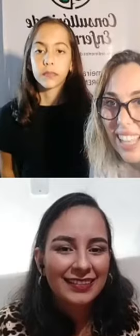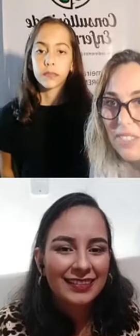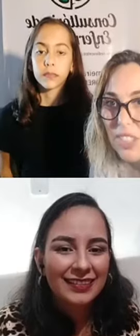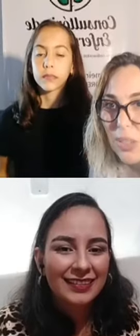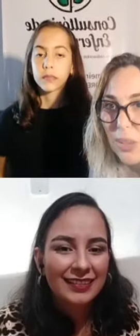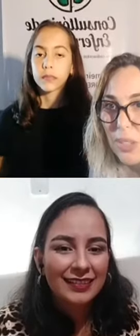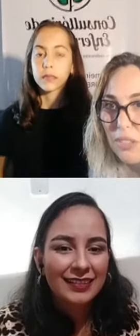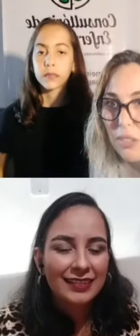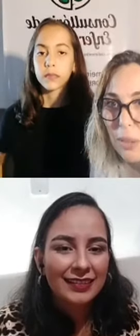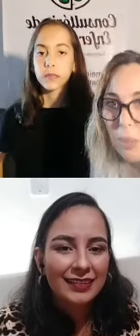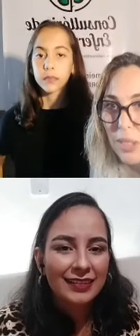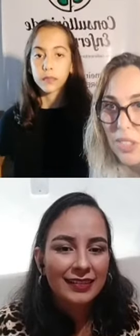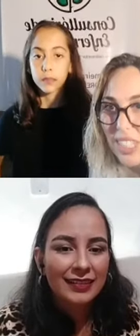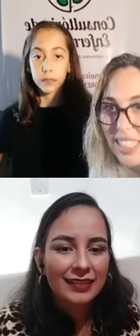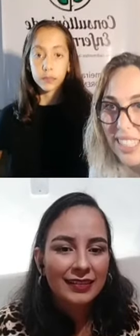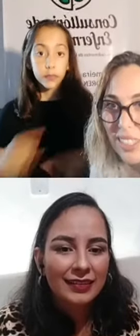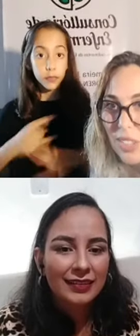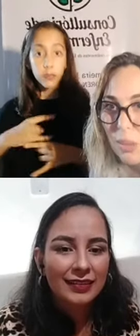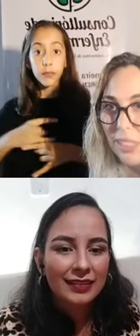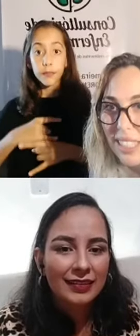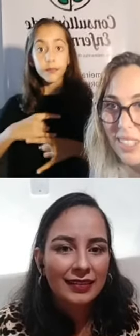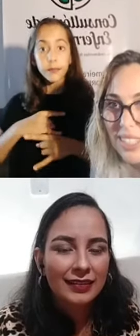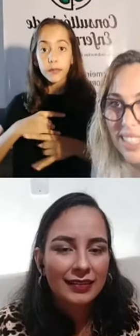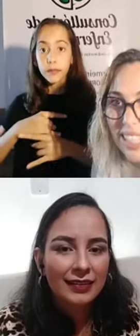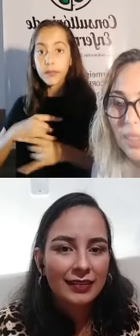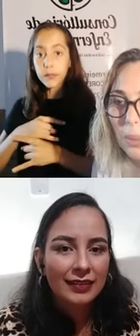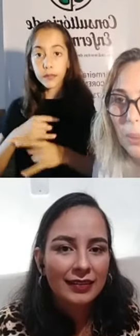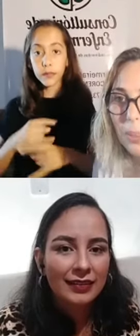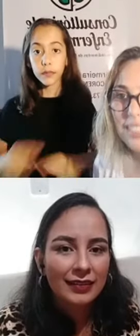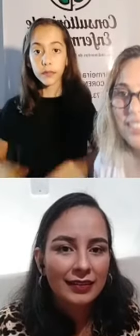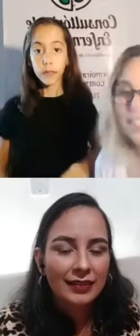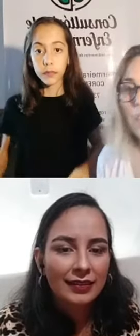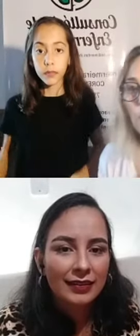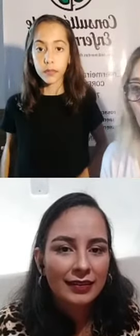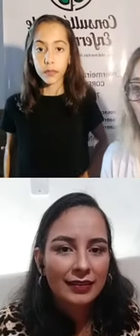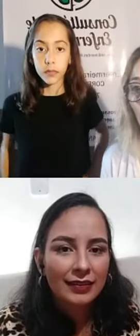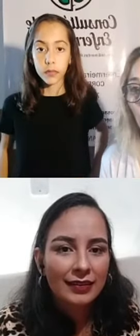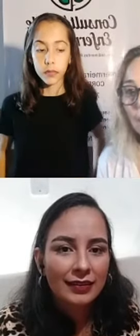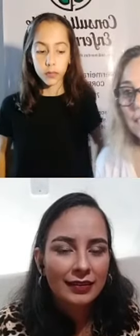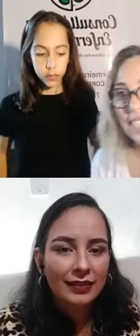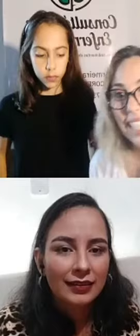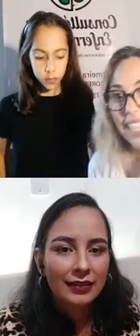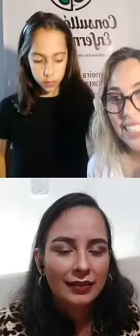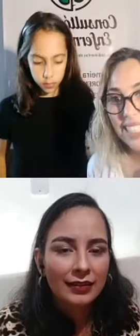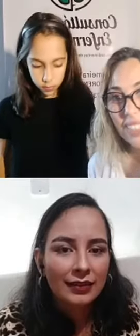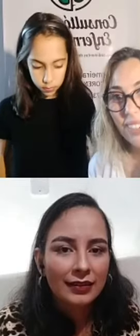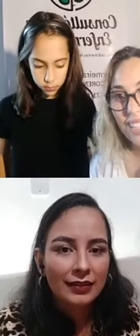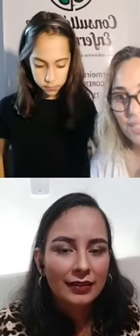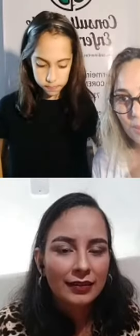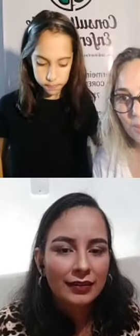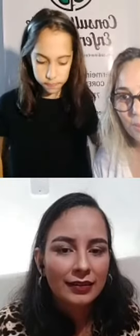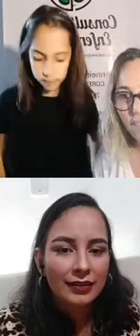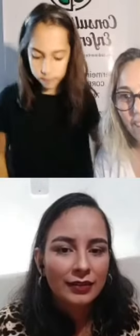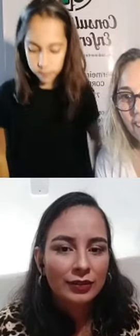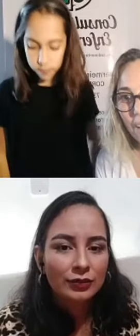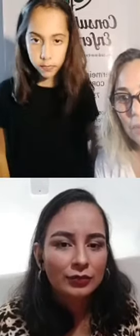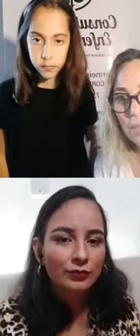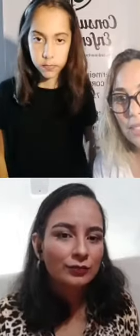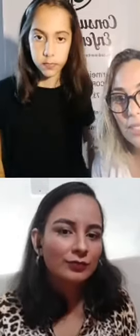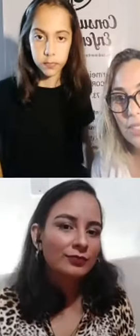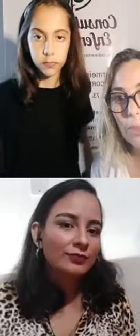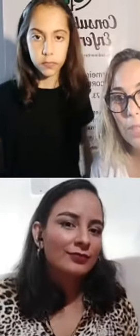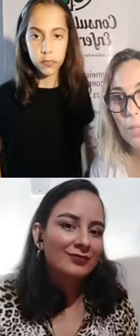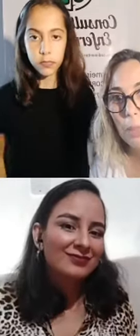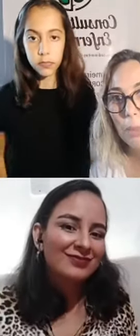Essa live de hoje foi uma sugestão de uma das nossas seguidoras. Foi muito pertinente o assunto, né,